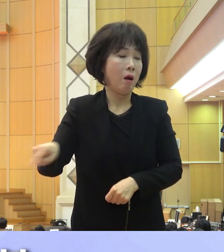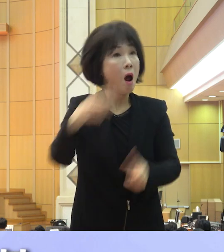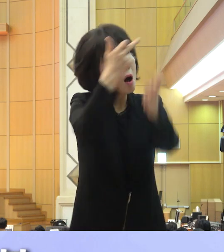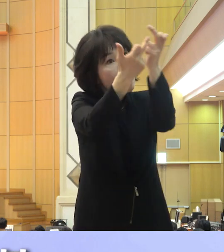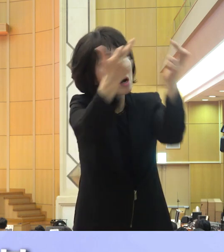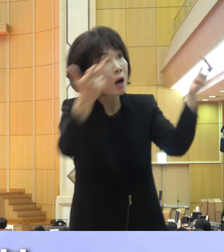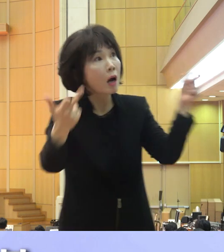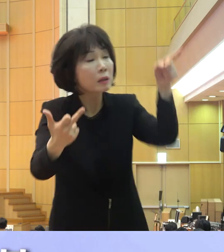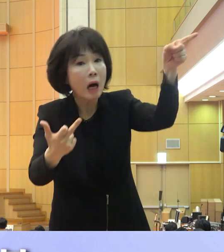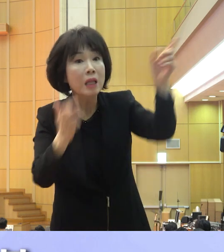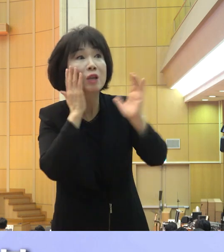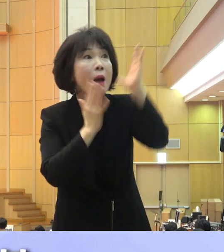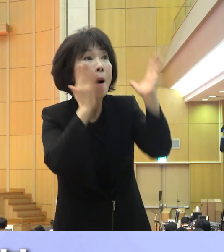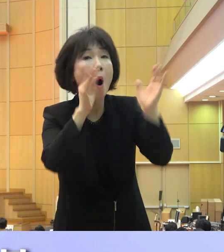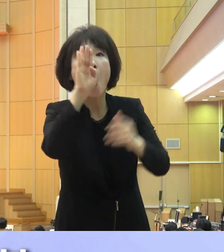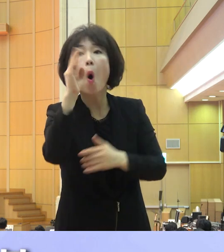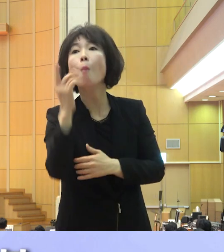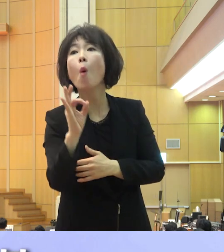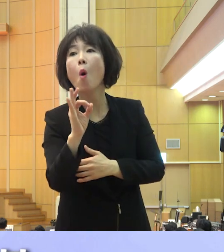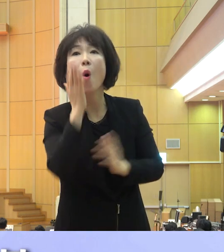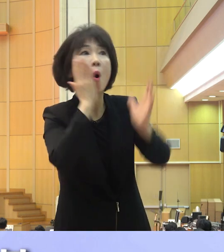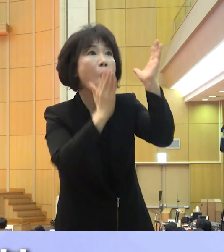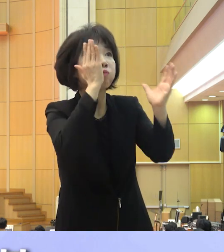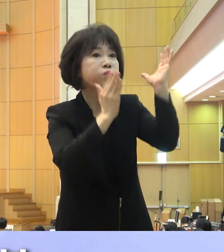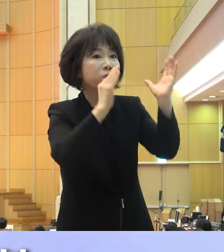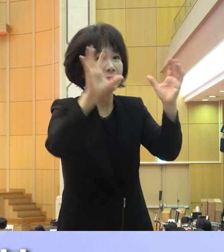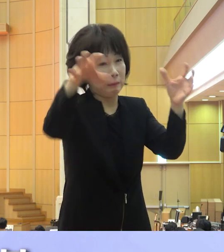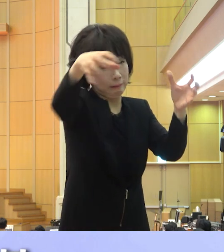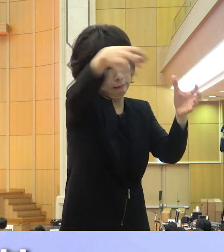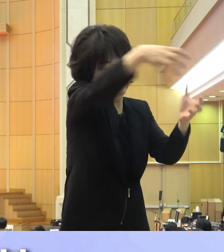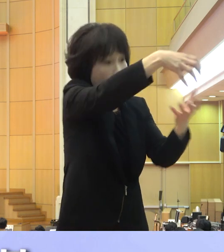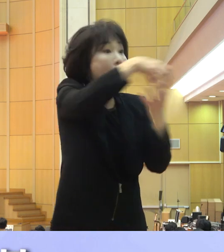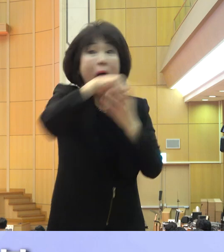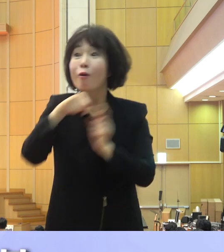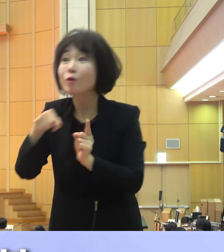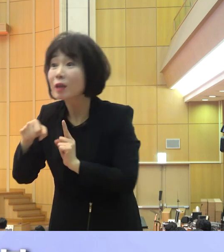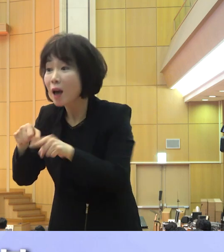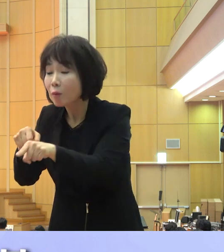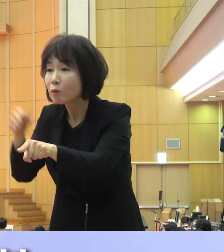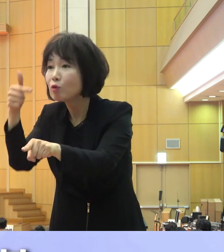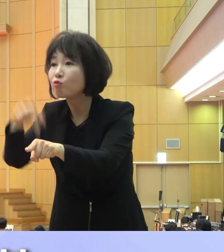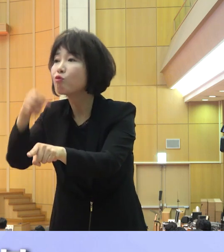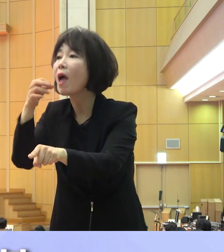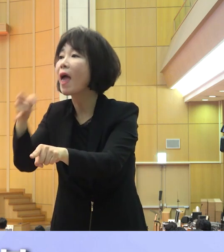산뽕은요 이렇게 넓적하게 이파리가 하나가 아니라